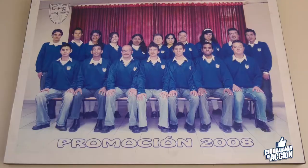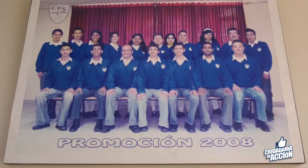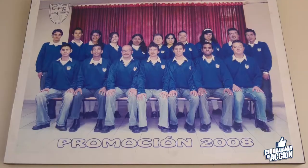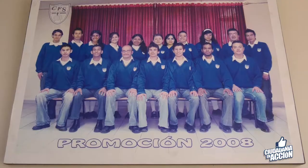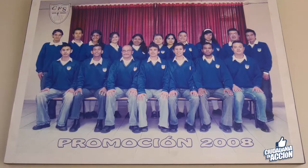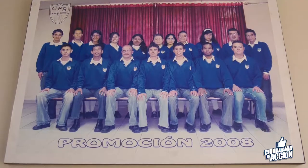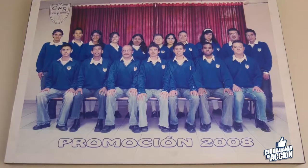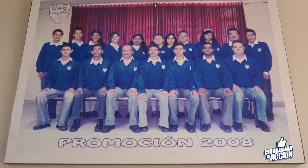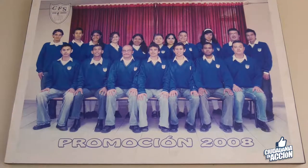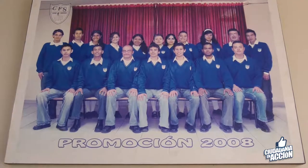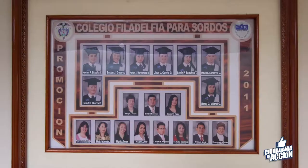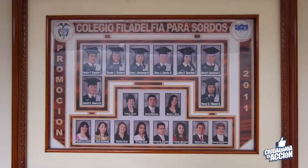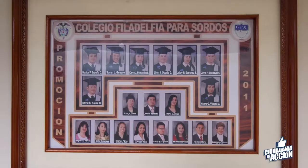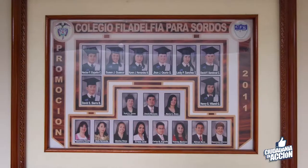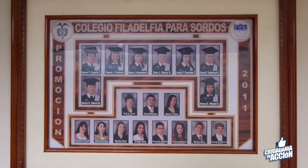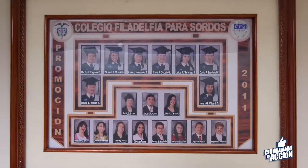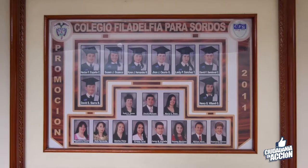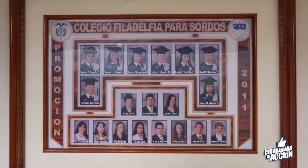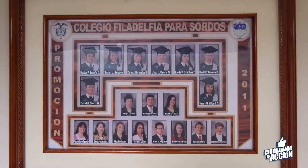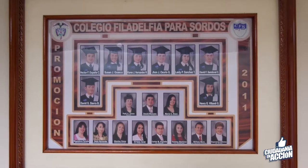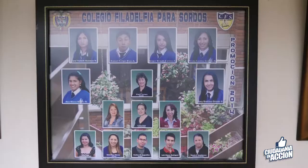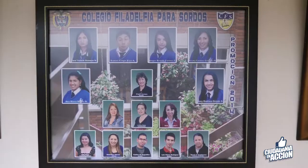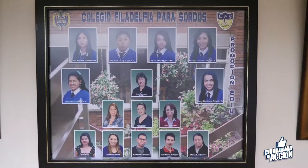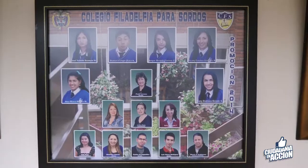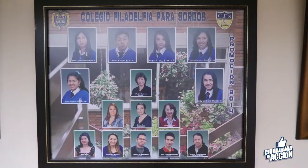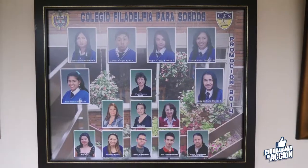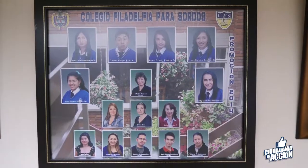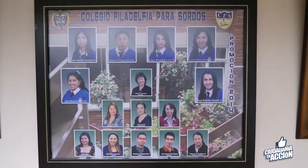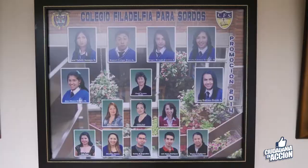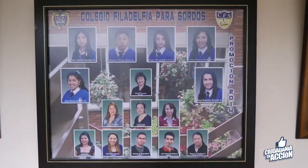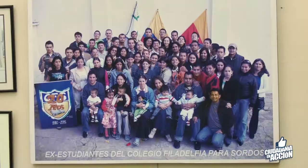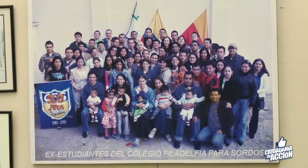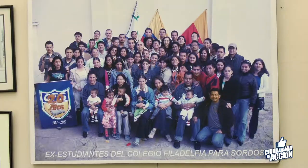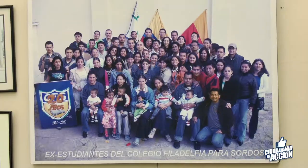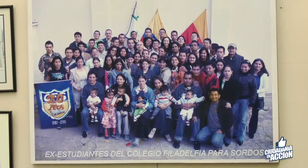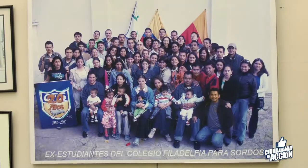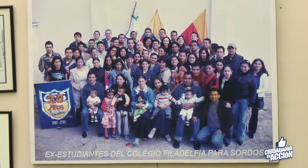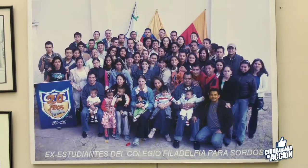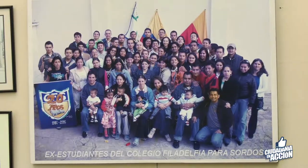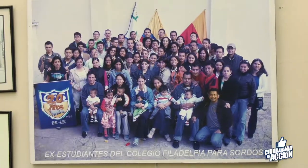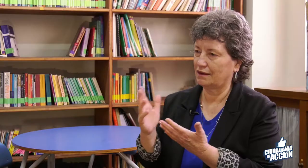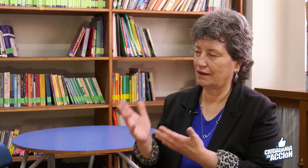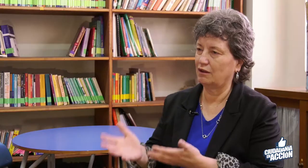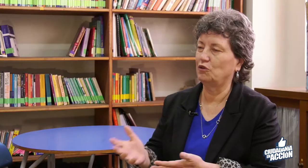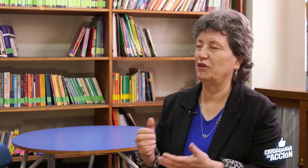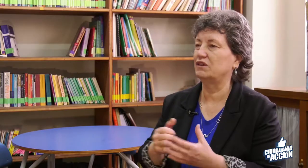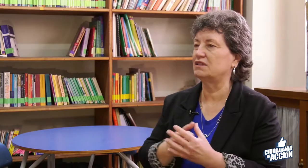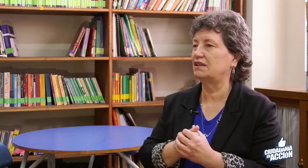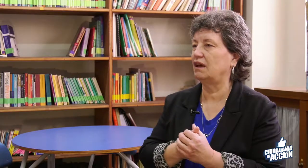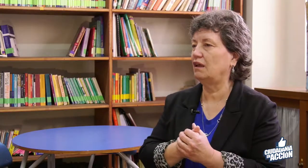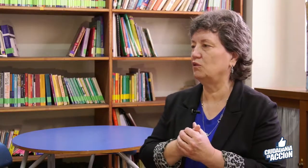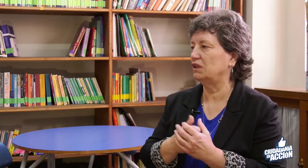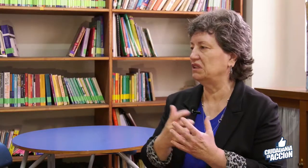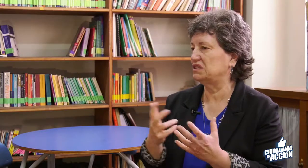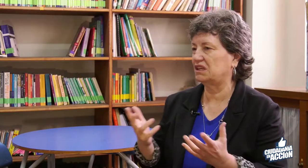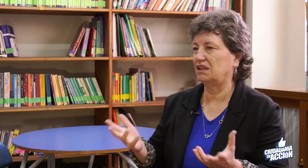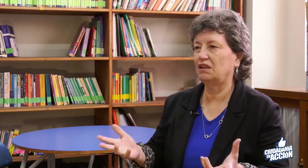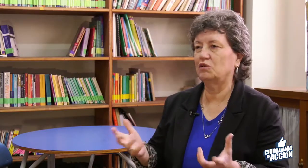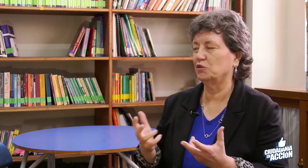con nosotros en estos años, ellos pueden usar eso para entrar a la universidad o en escena o